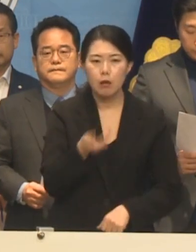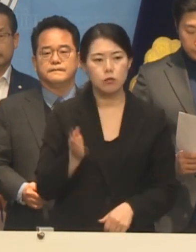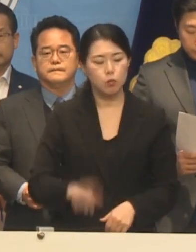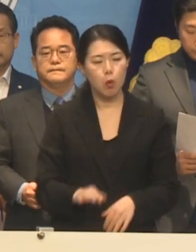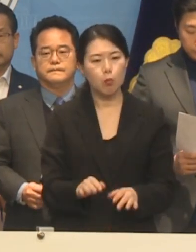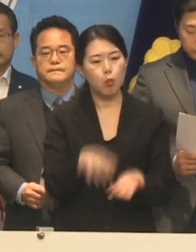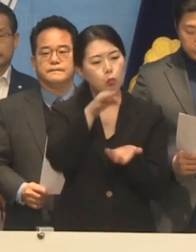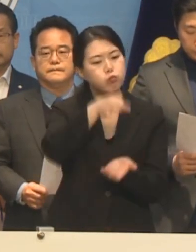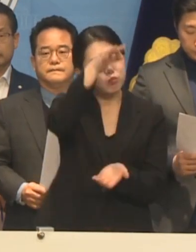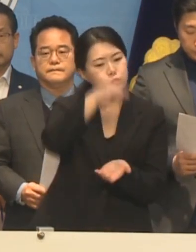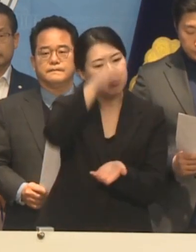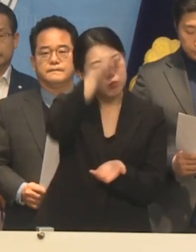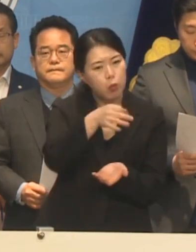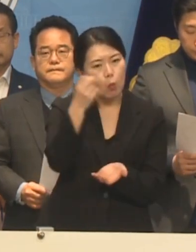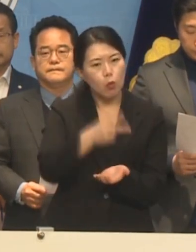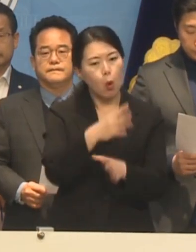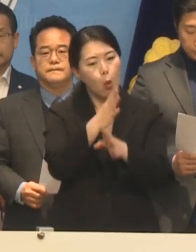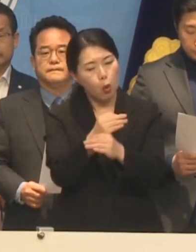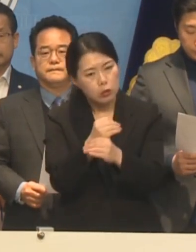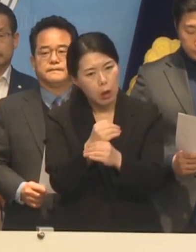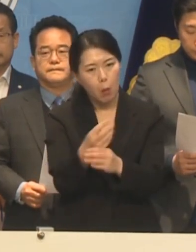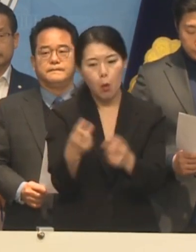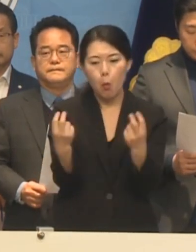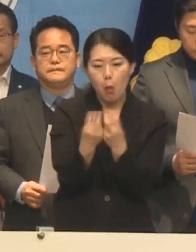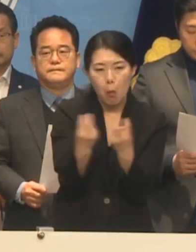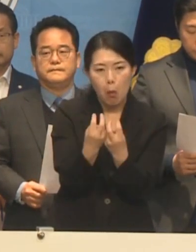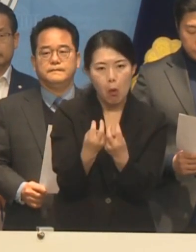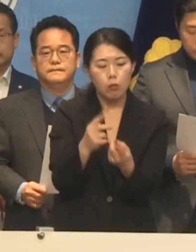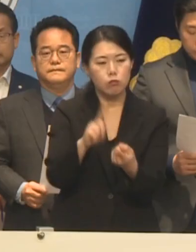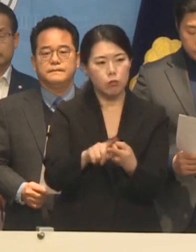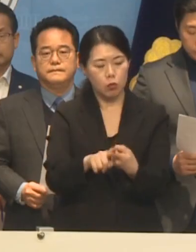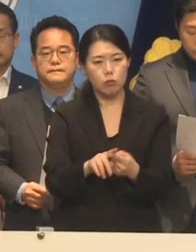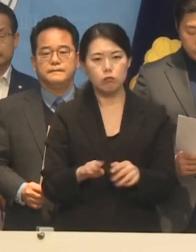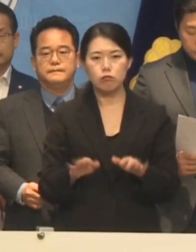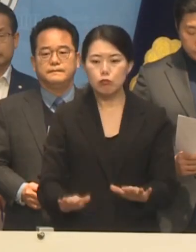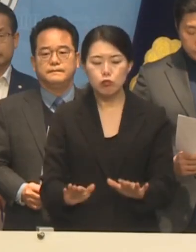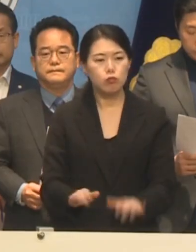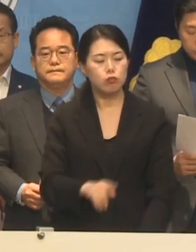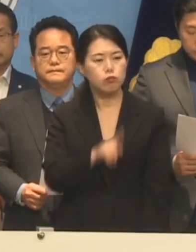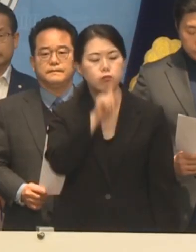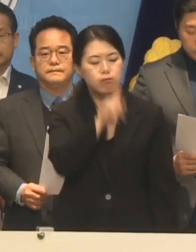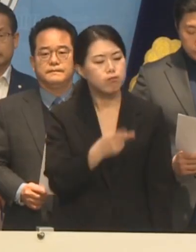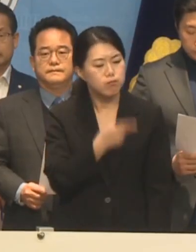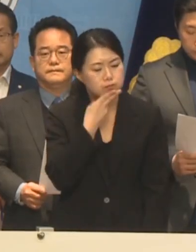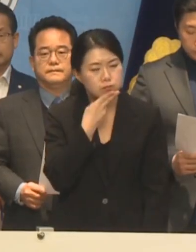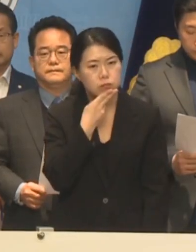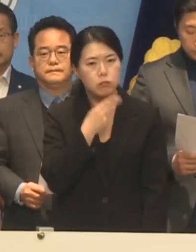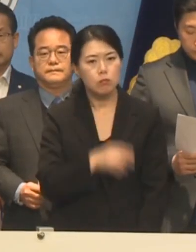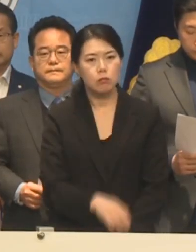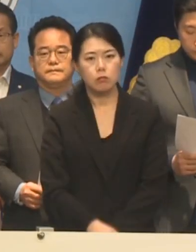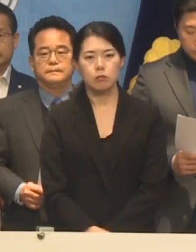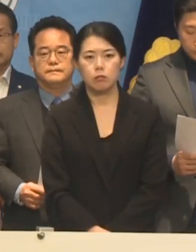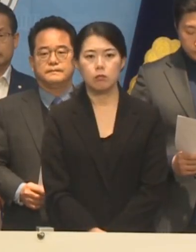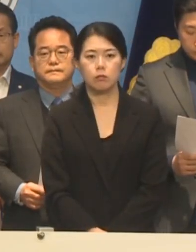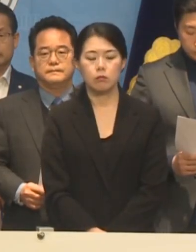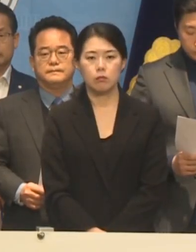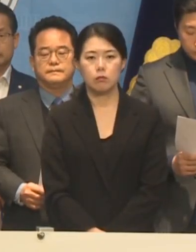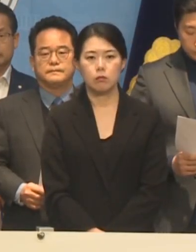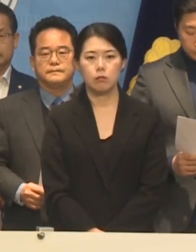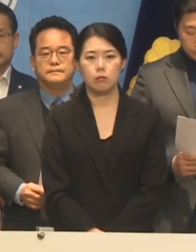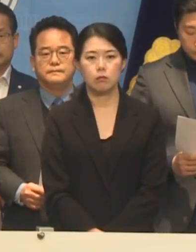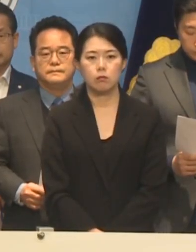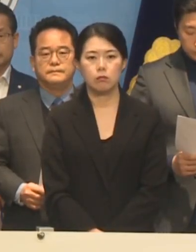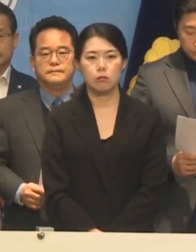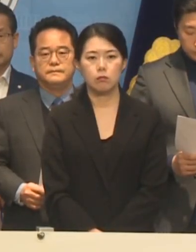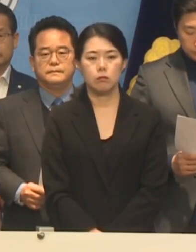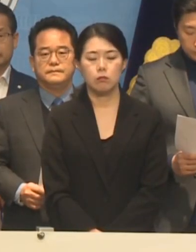규모, 시기, 방식에 대해서는 지금까지도 아무런 설명을 내놓고 있지 않다.